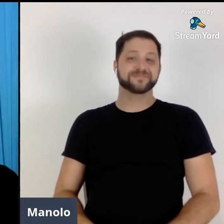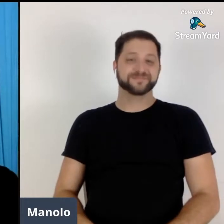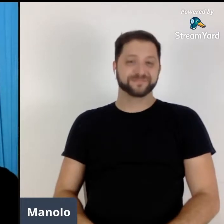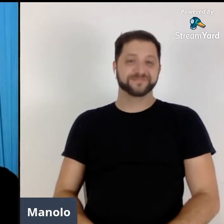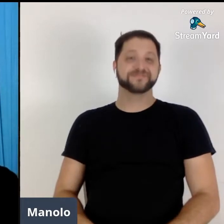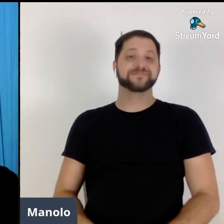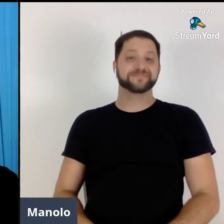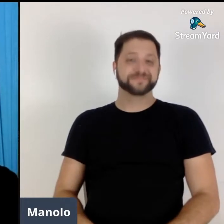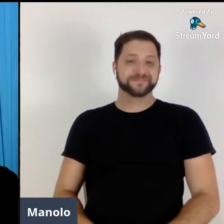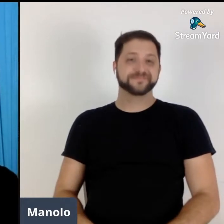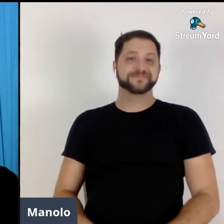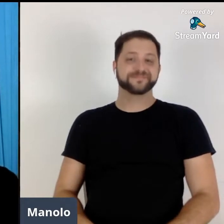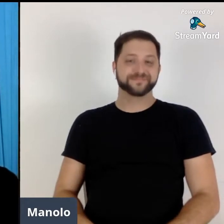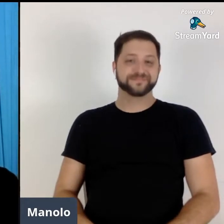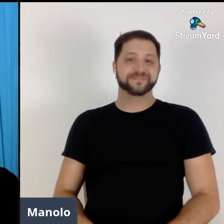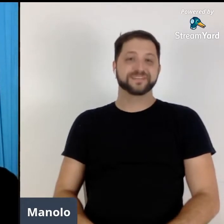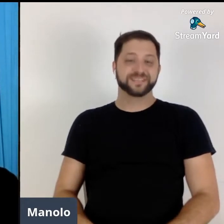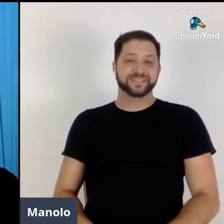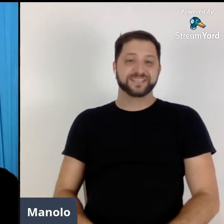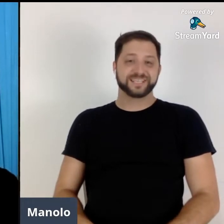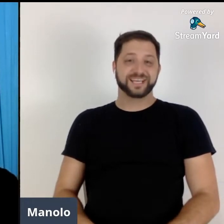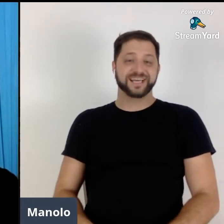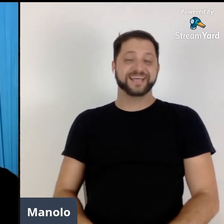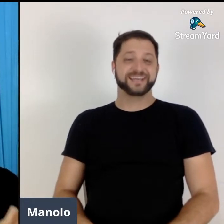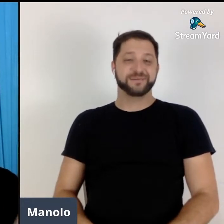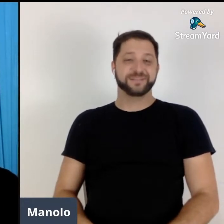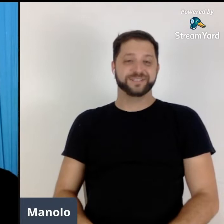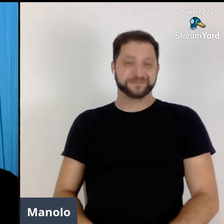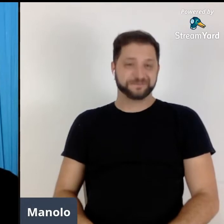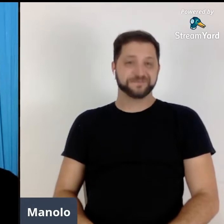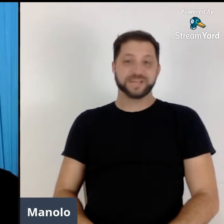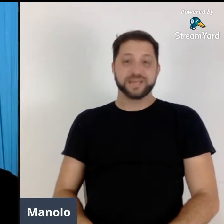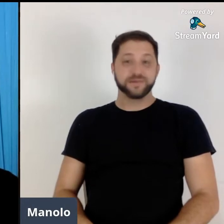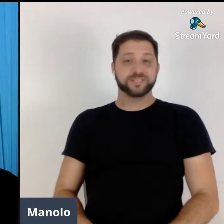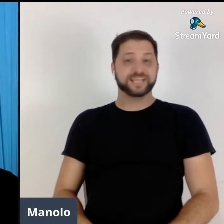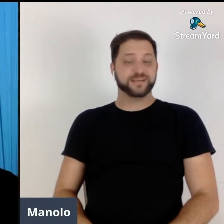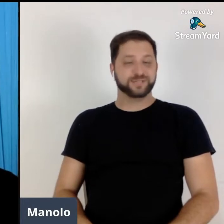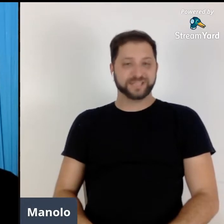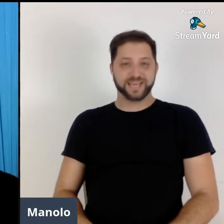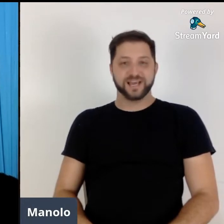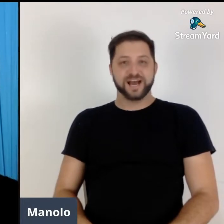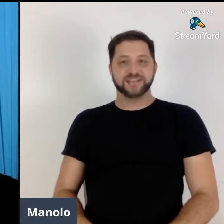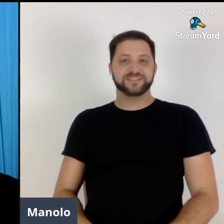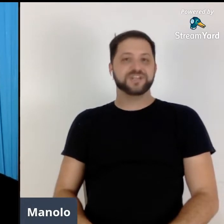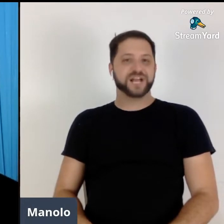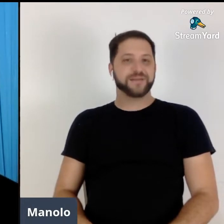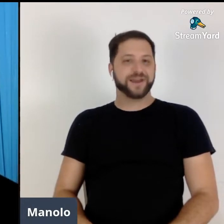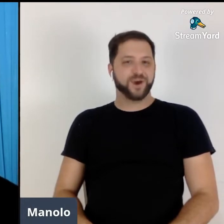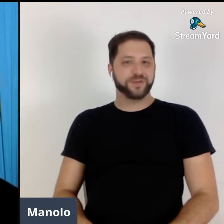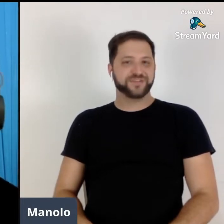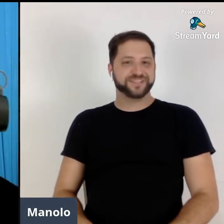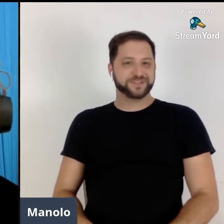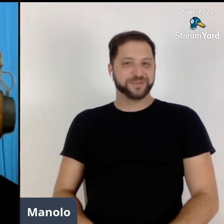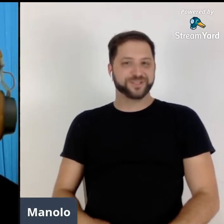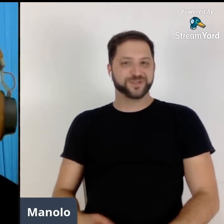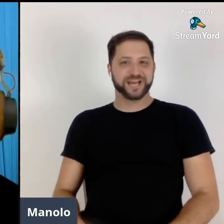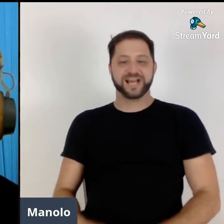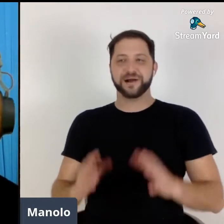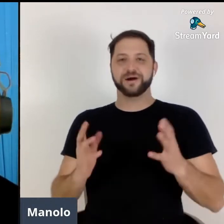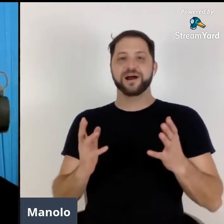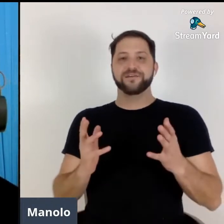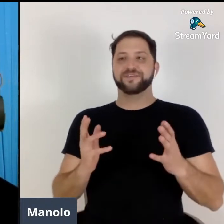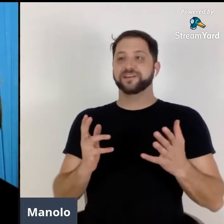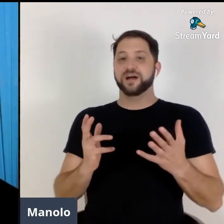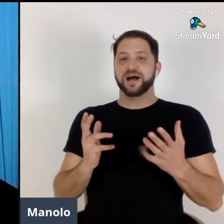de lado. Não é a maneira correta de ajudar o surdo. Você chegou a citar isso? Não citei. Às vezes a gente acaba realmente fazendo isso,